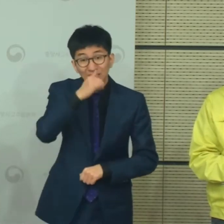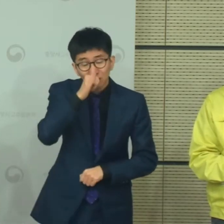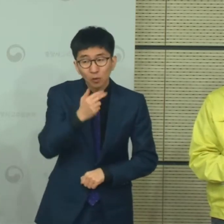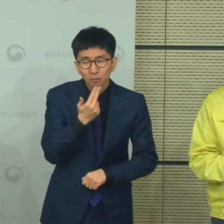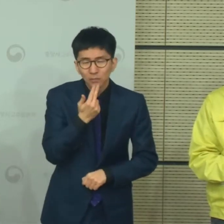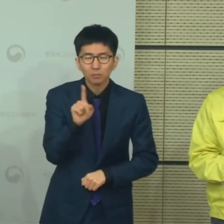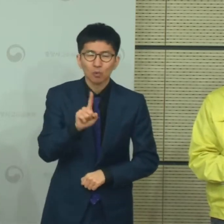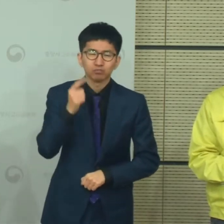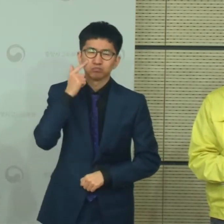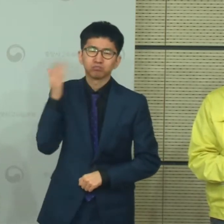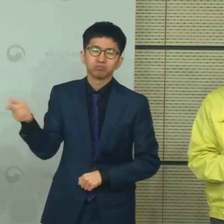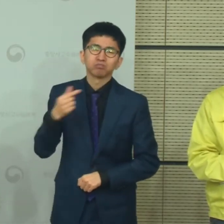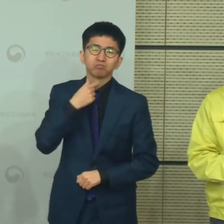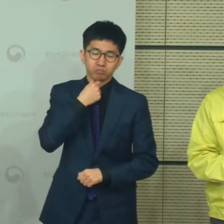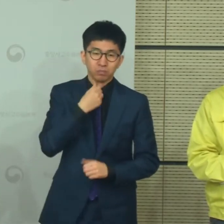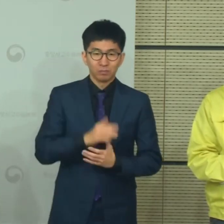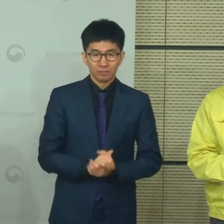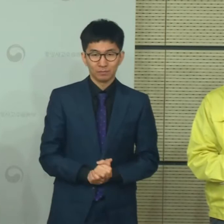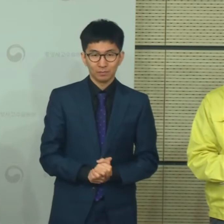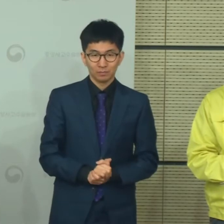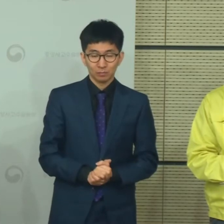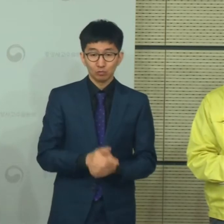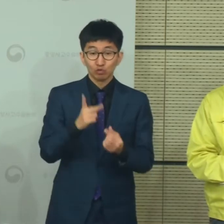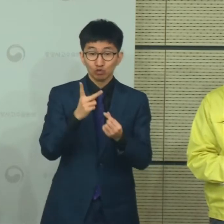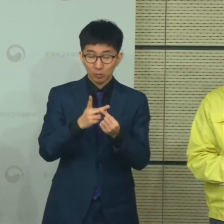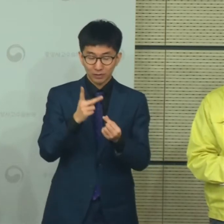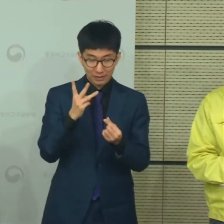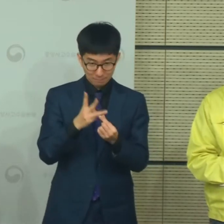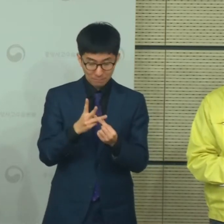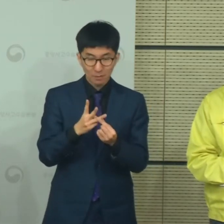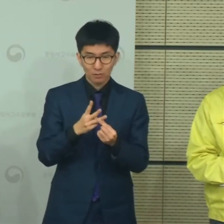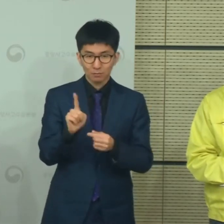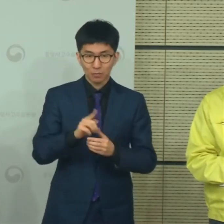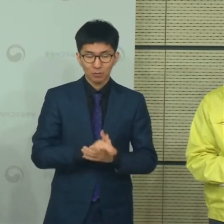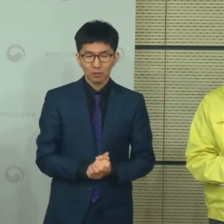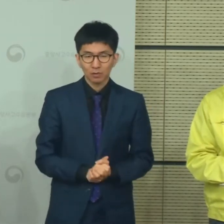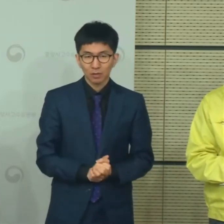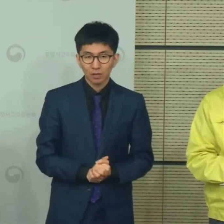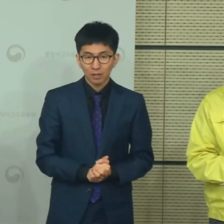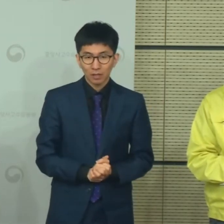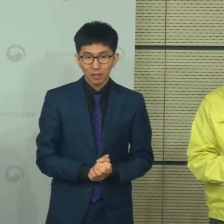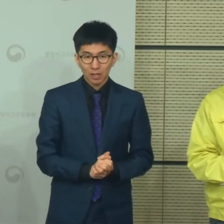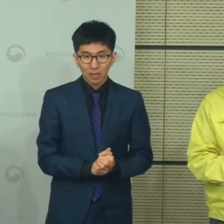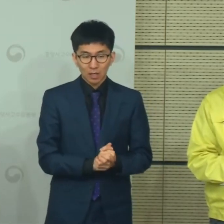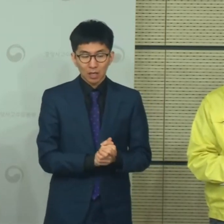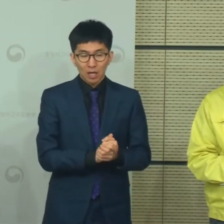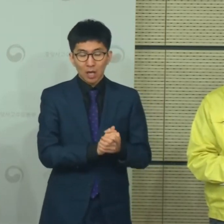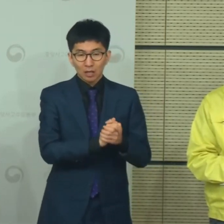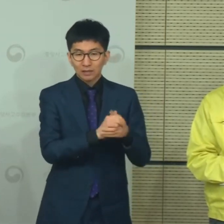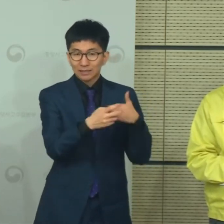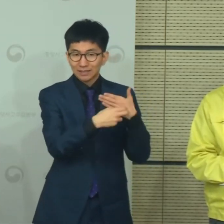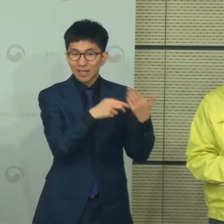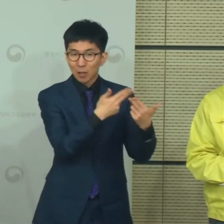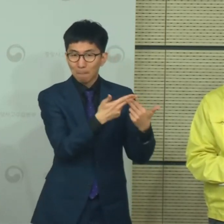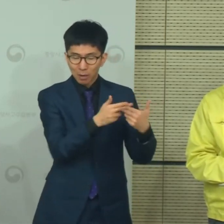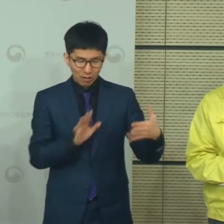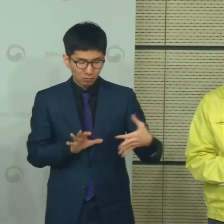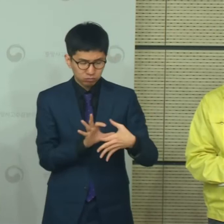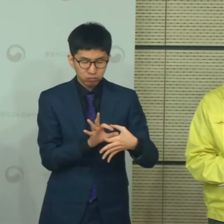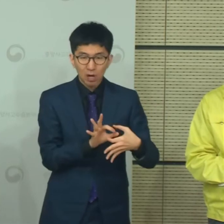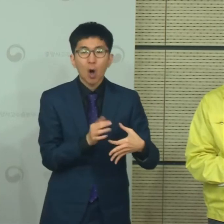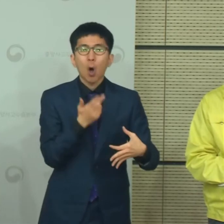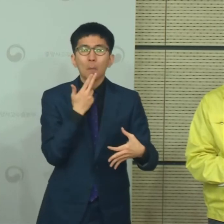있으신지 먼저 첫 번째 질문 드립니다. 두 번째는 의협과 협의체를 구성하지 않고 있다고 의협에서 계속 이야기하고 있는데요. 어제는